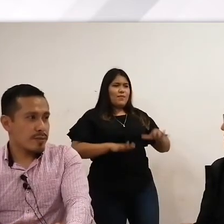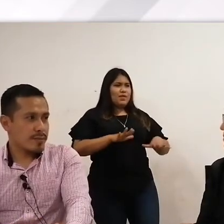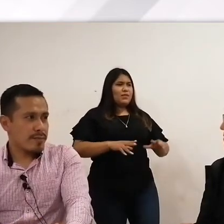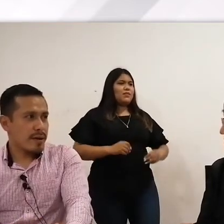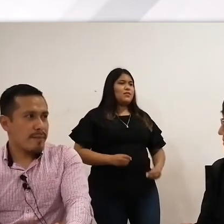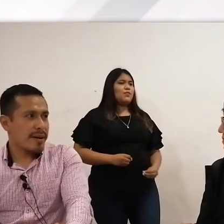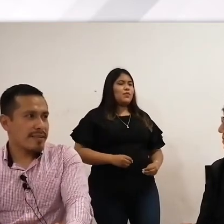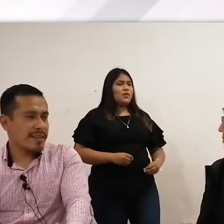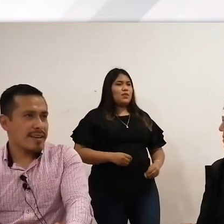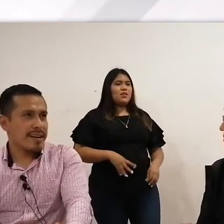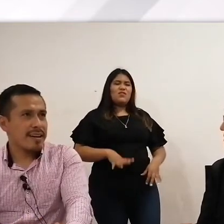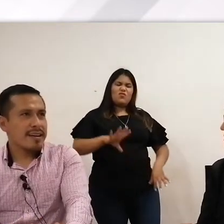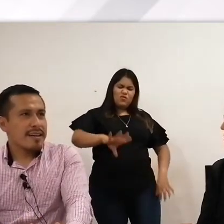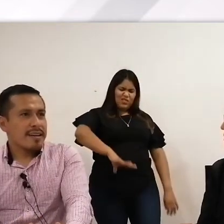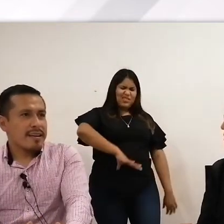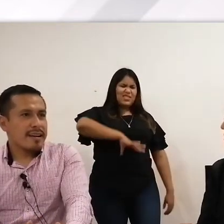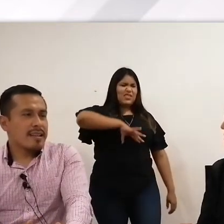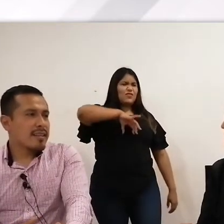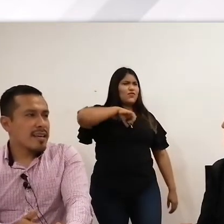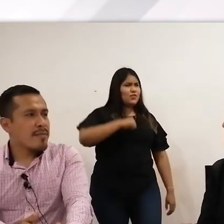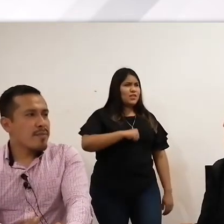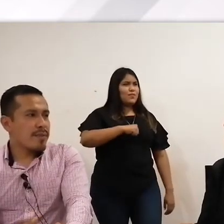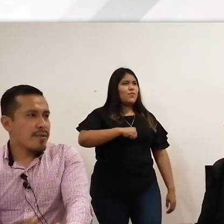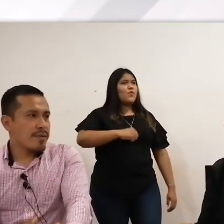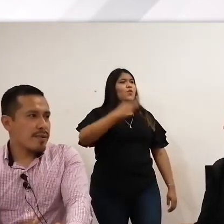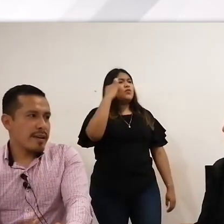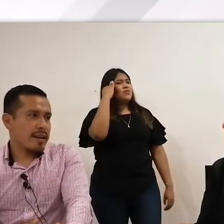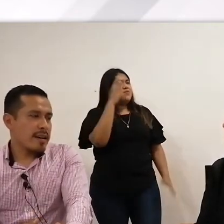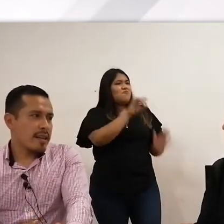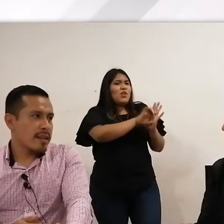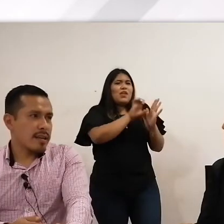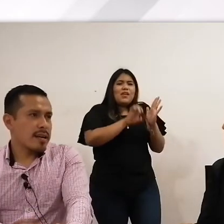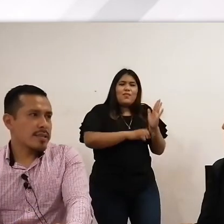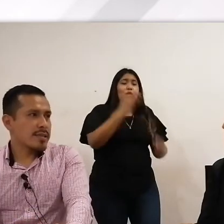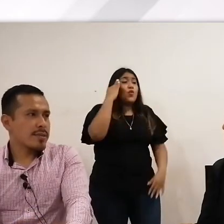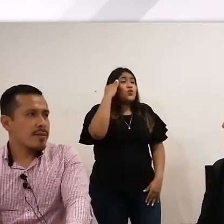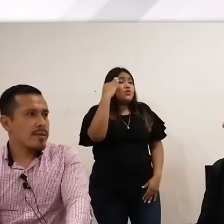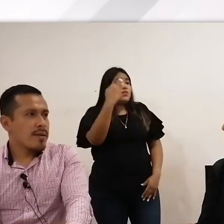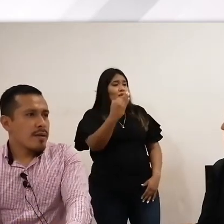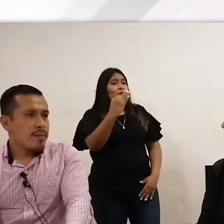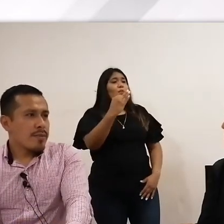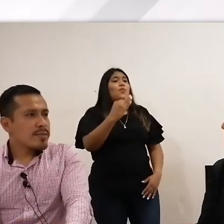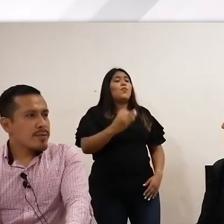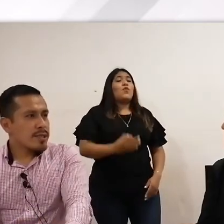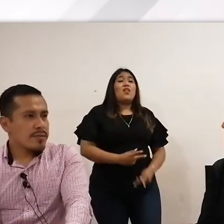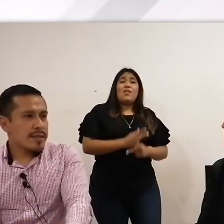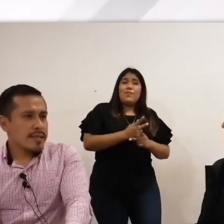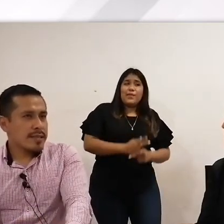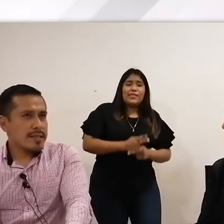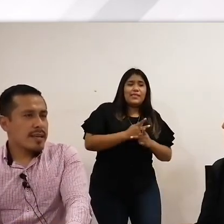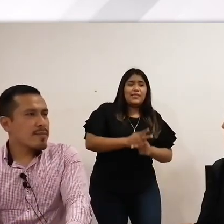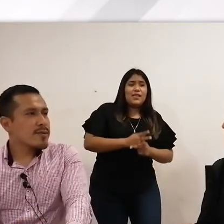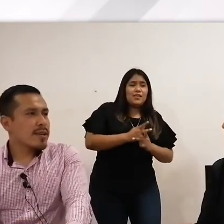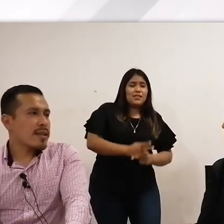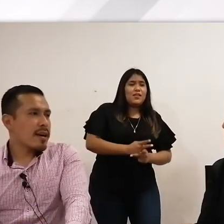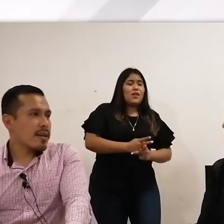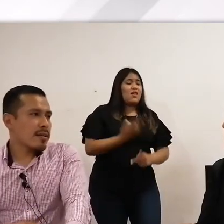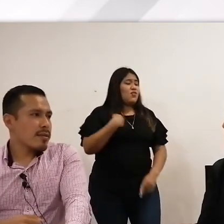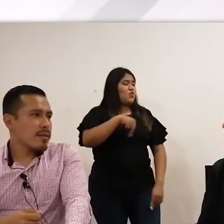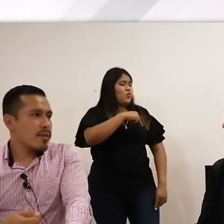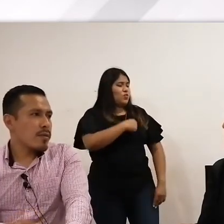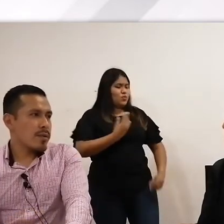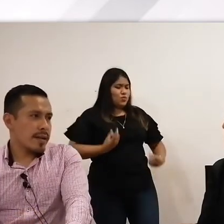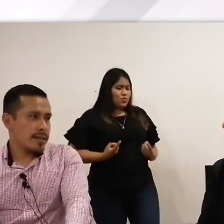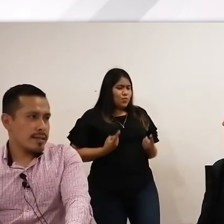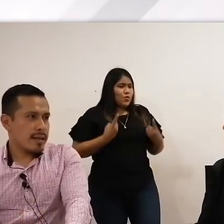mucho, aparte de el tiempo, la dedicación, pues muchas veces tenemos que